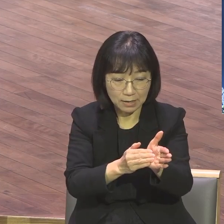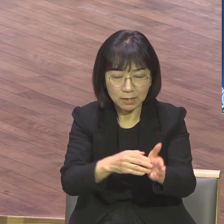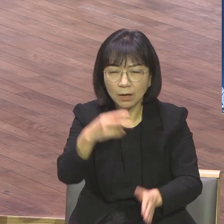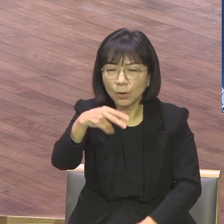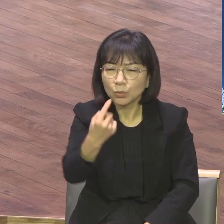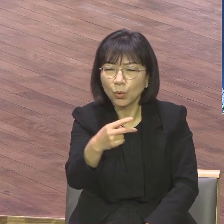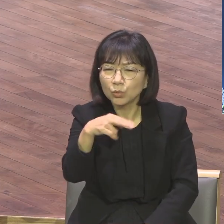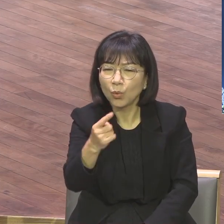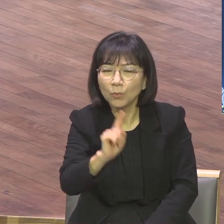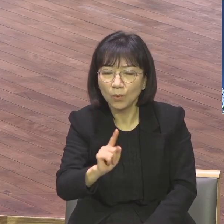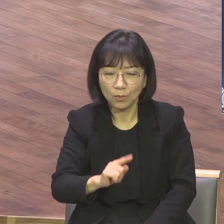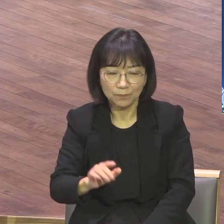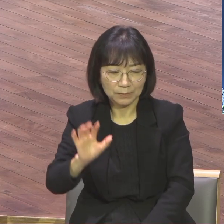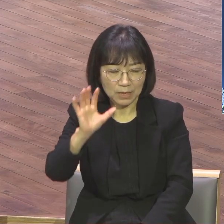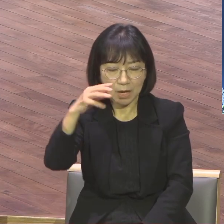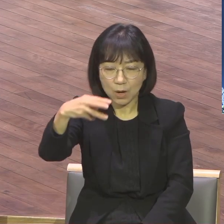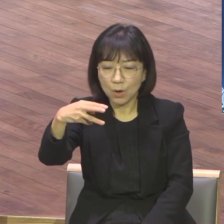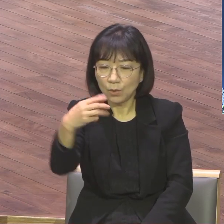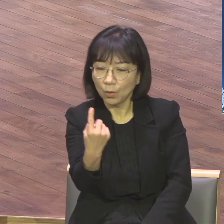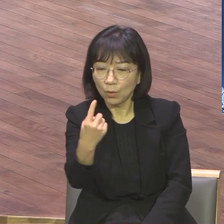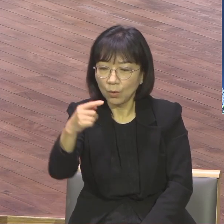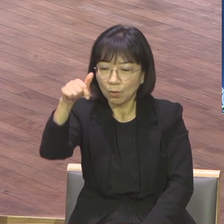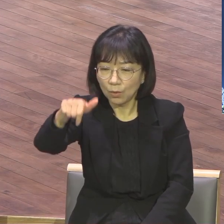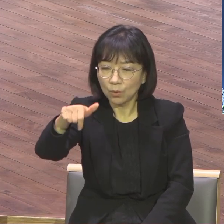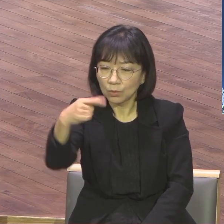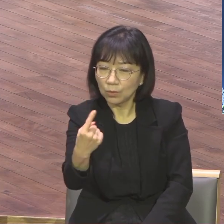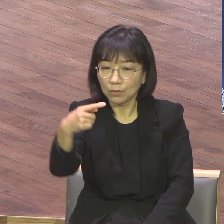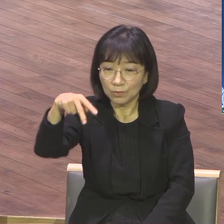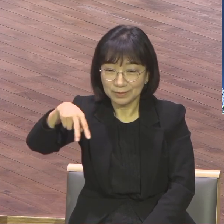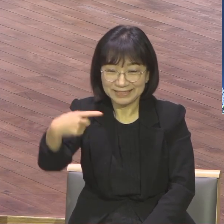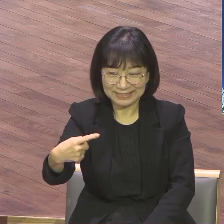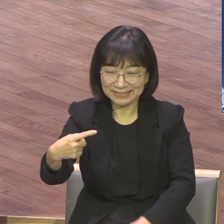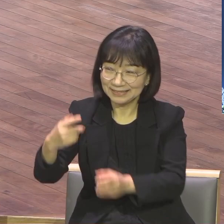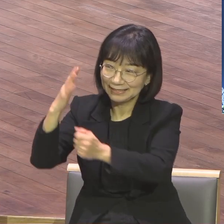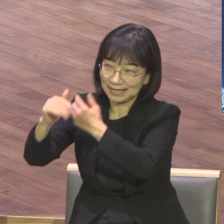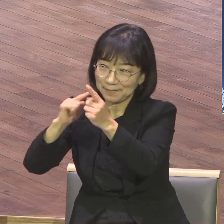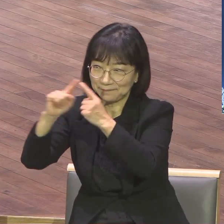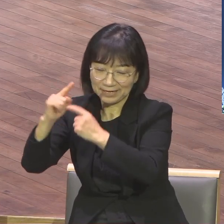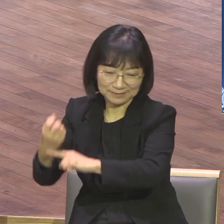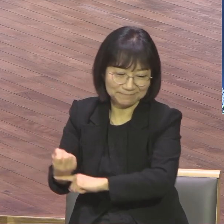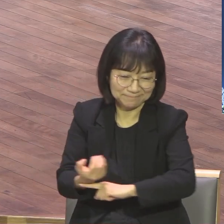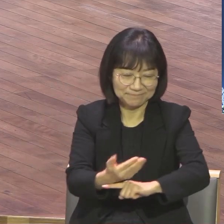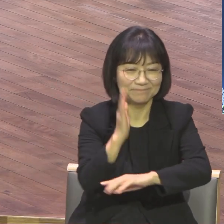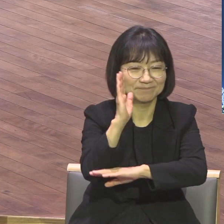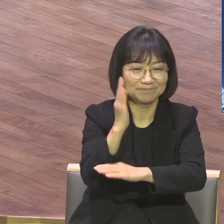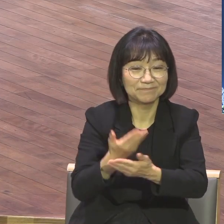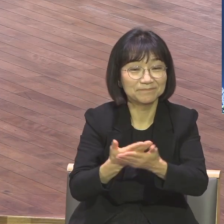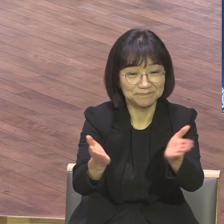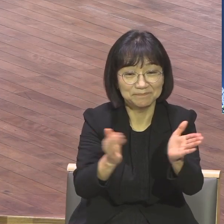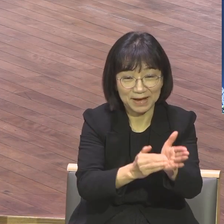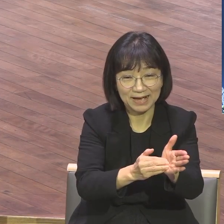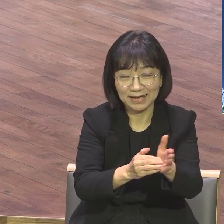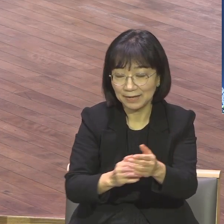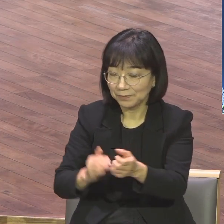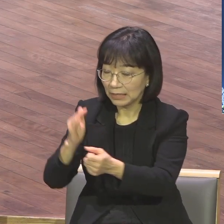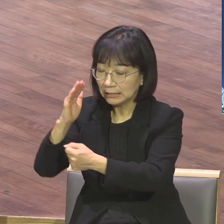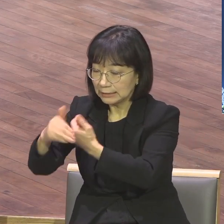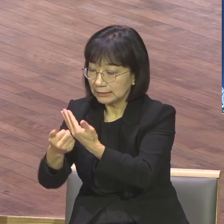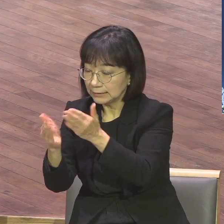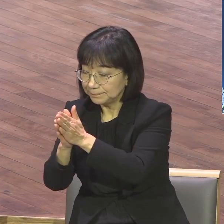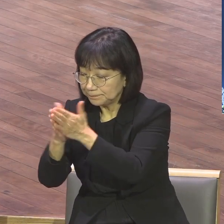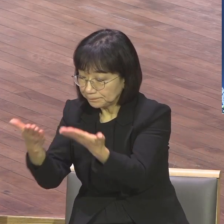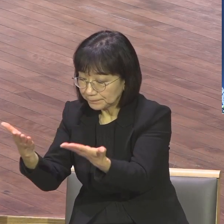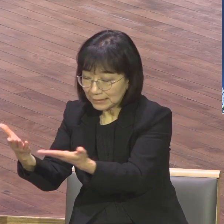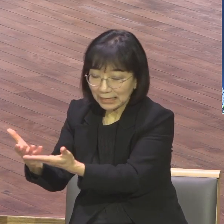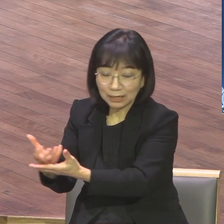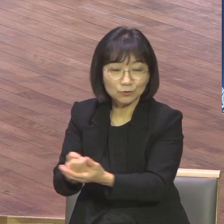원어로 로고스. 로고스가 뭐냐? 하나님의 말씀입니다. 성경 말씀을 그대로 말씀을 전했다.